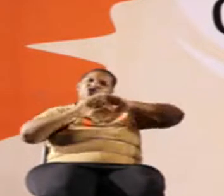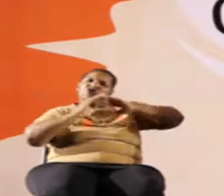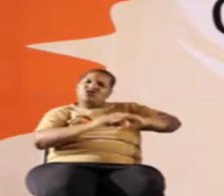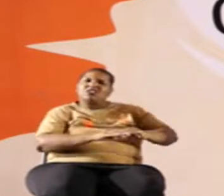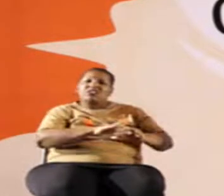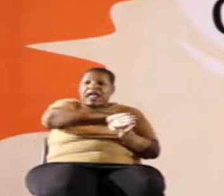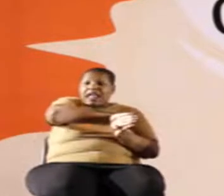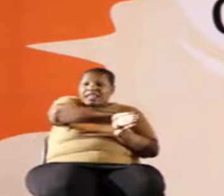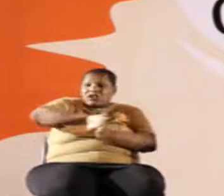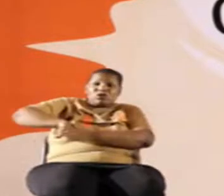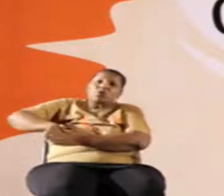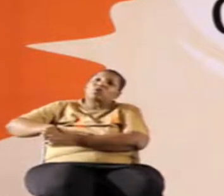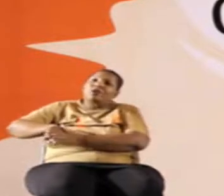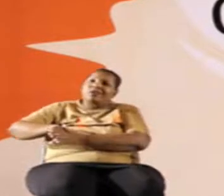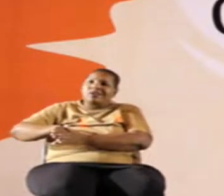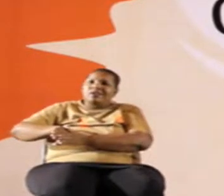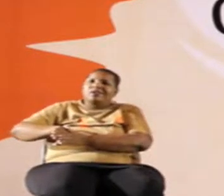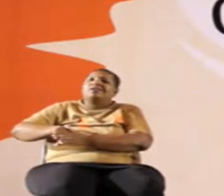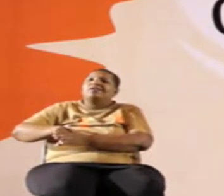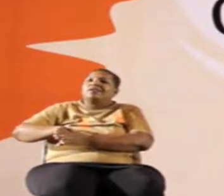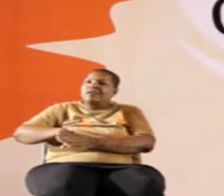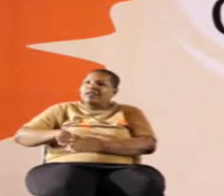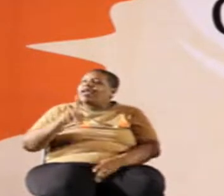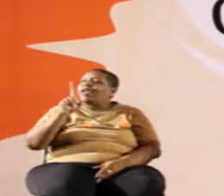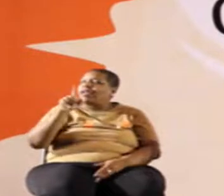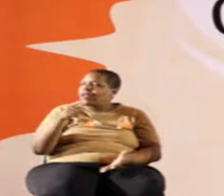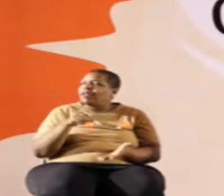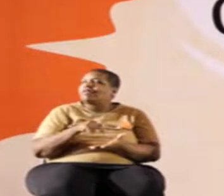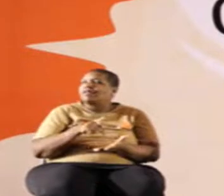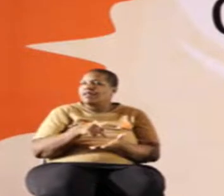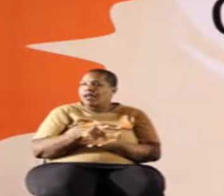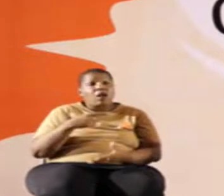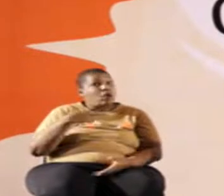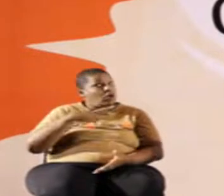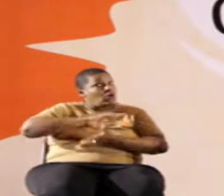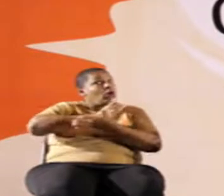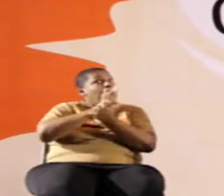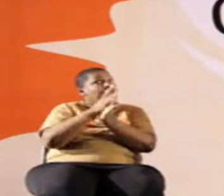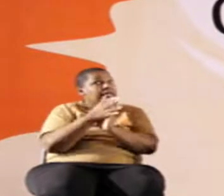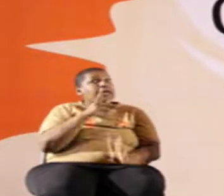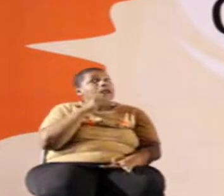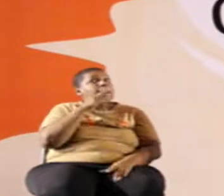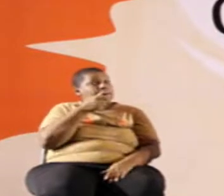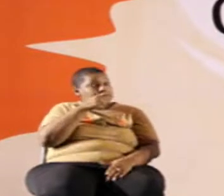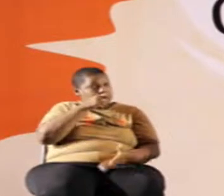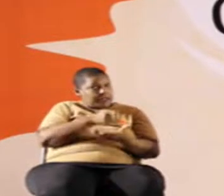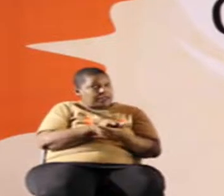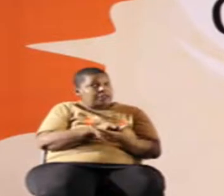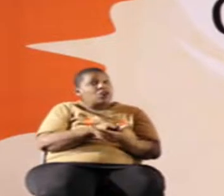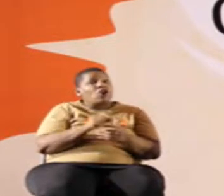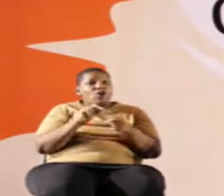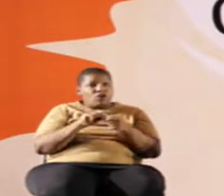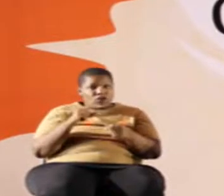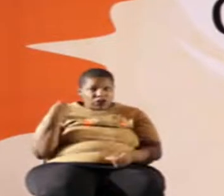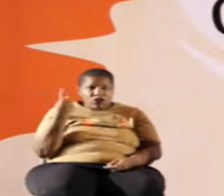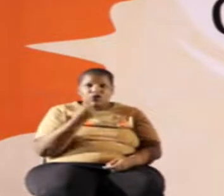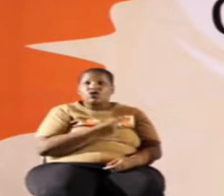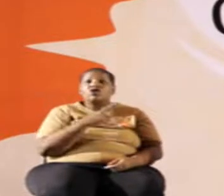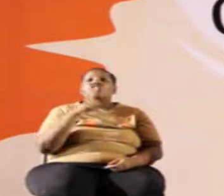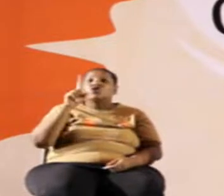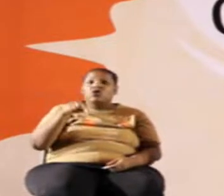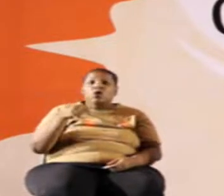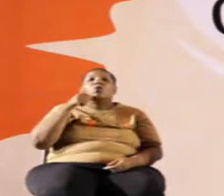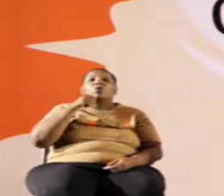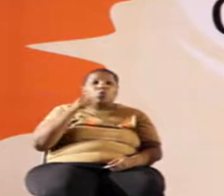as excluídas. Gente, e somos mesmo. Né? O racismo patriarcal, cis heteronormativo, faz isso com a gente. Somos